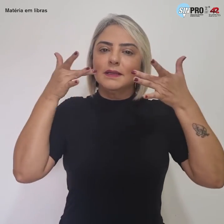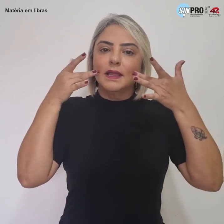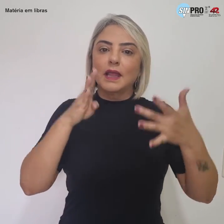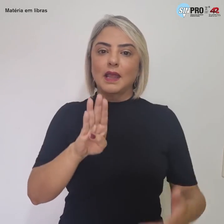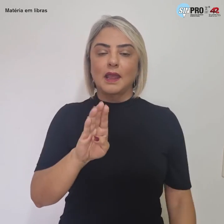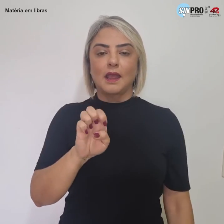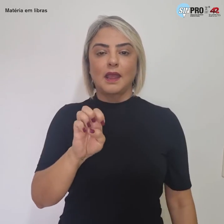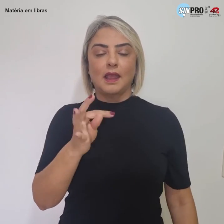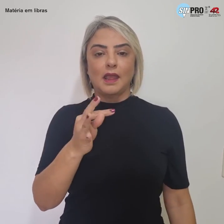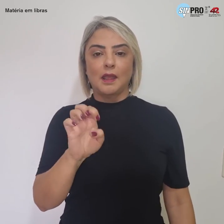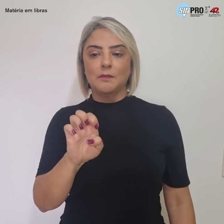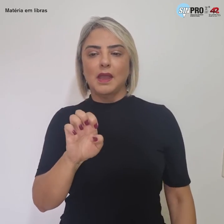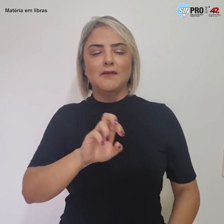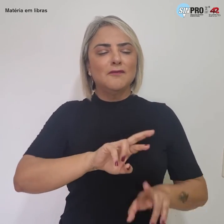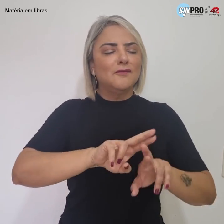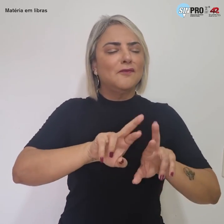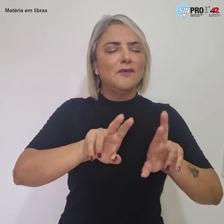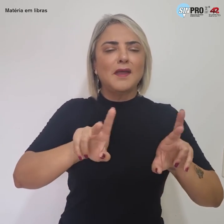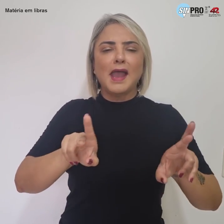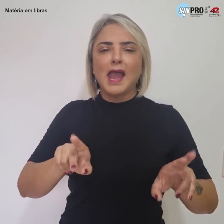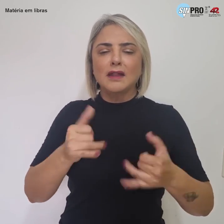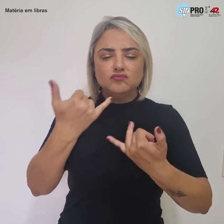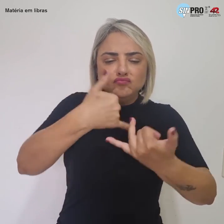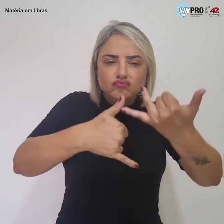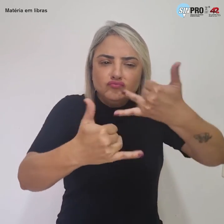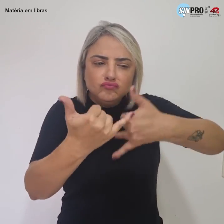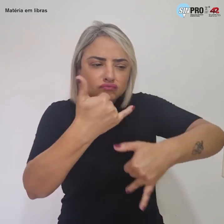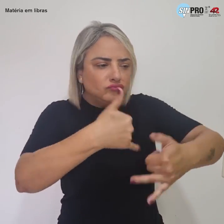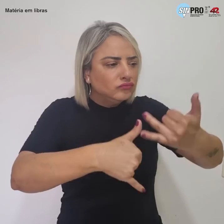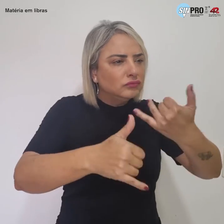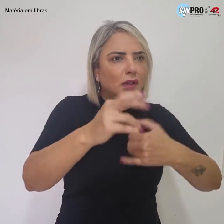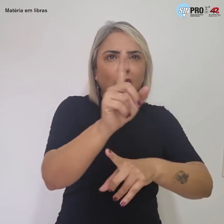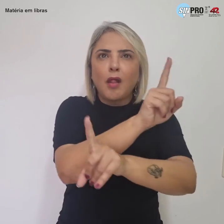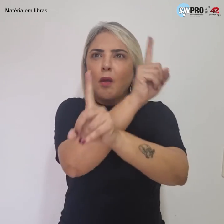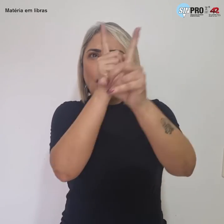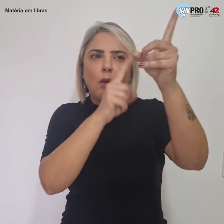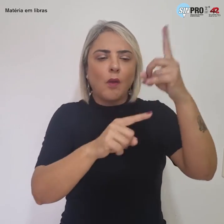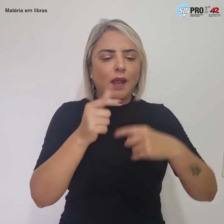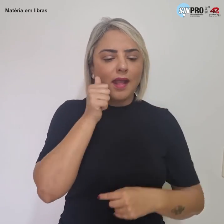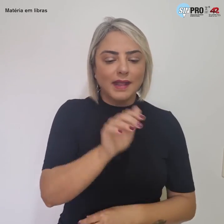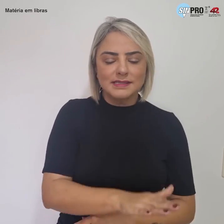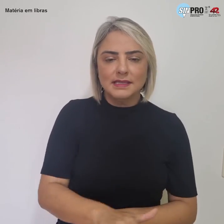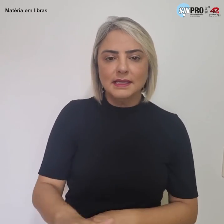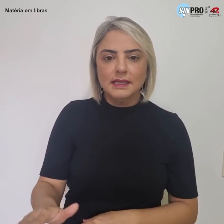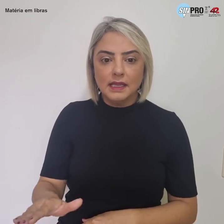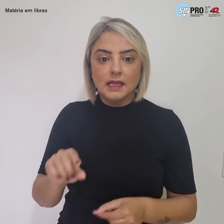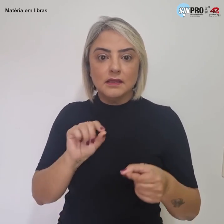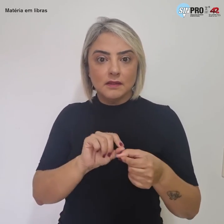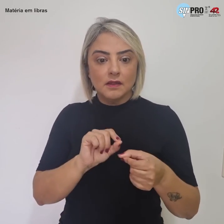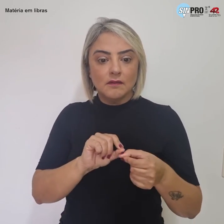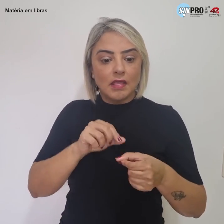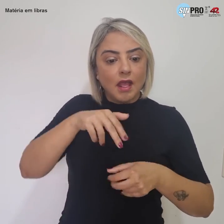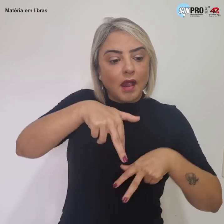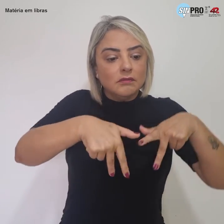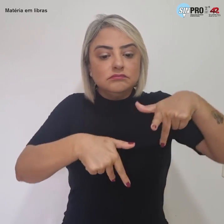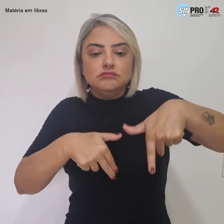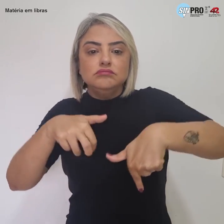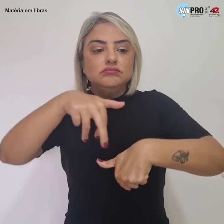Cunha, uma série de fios cruzavam os ares, e as crianças deviam fazer o percurso no